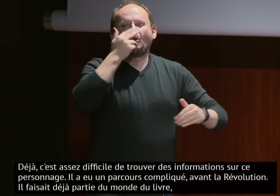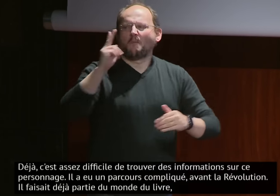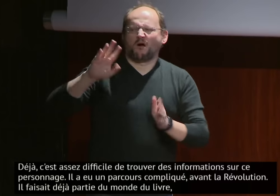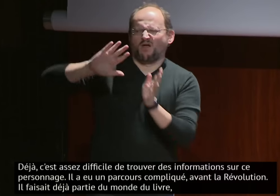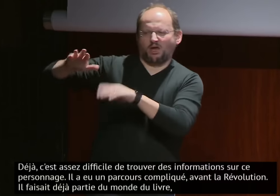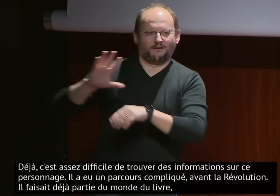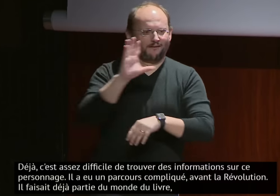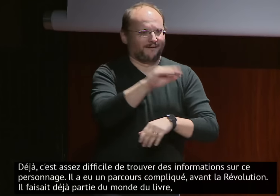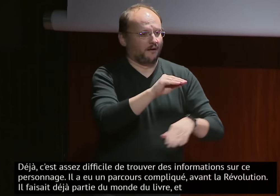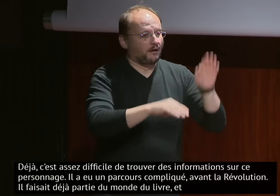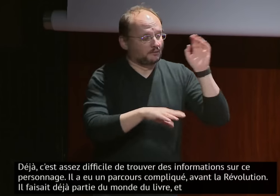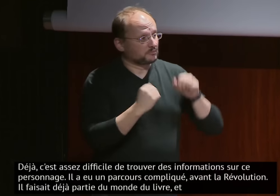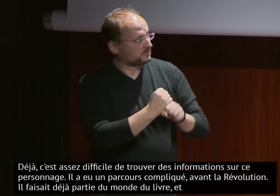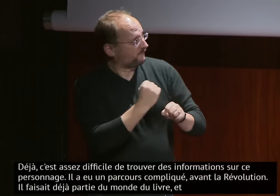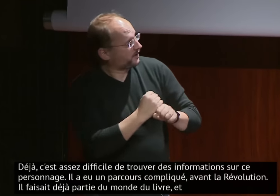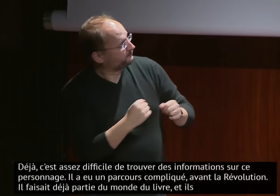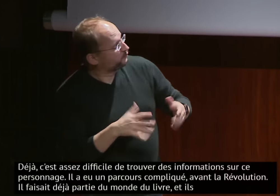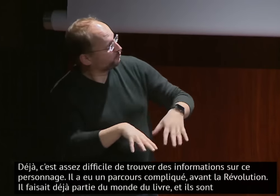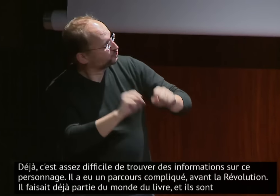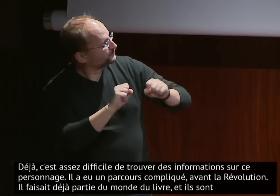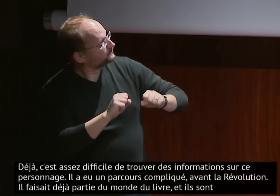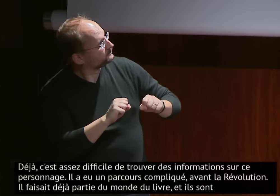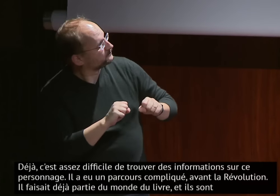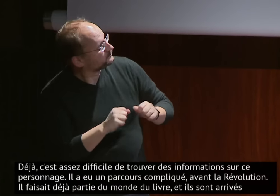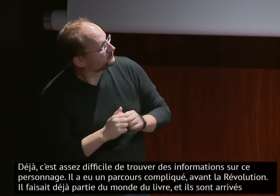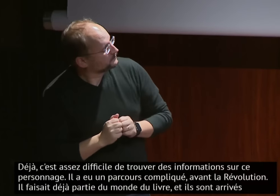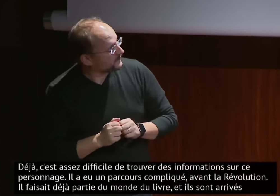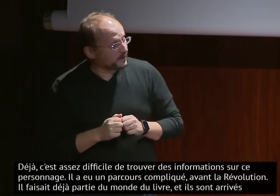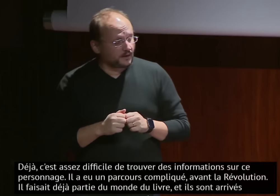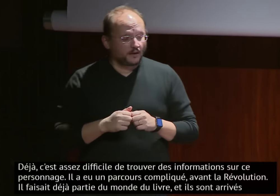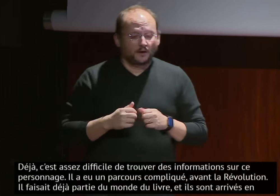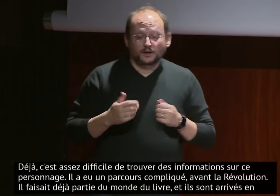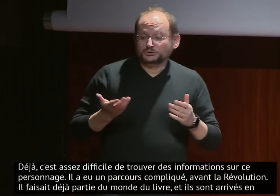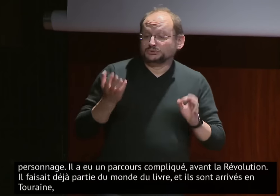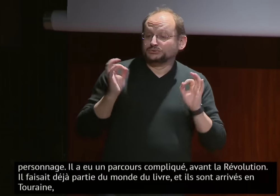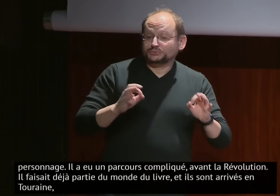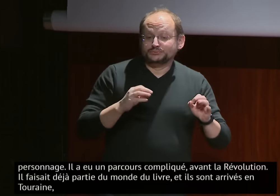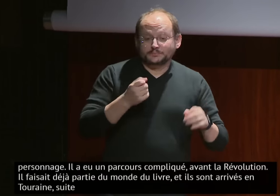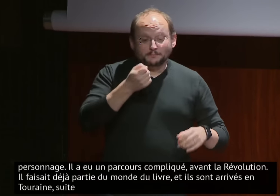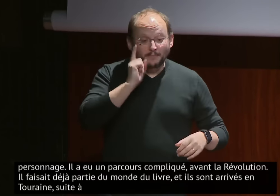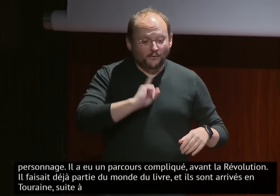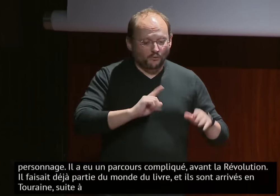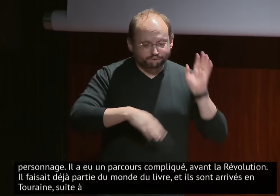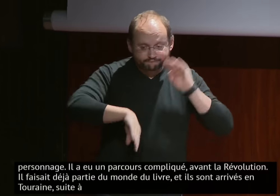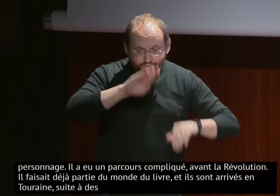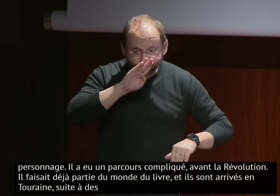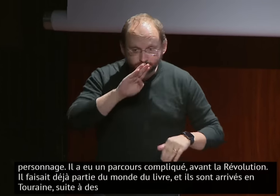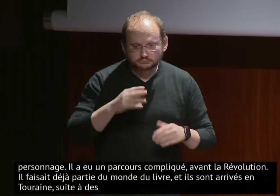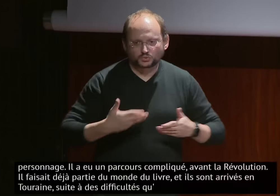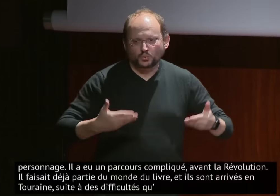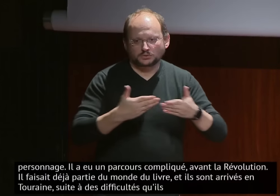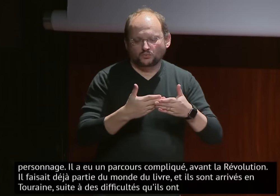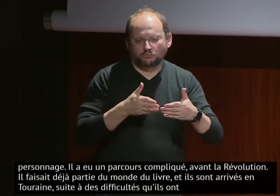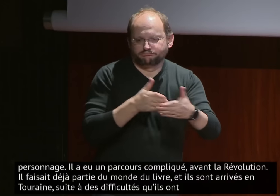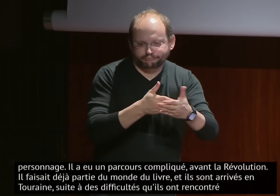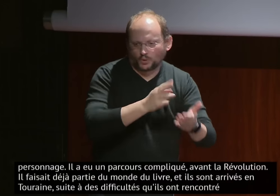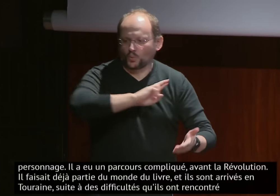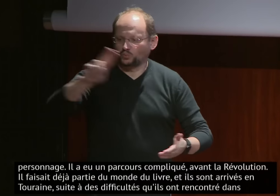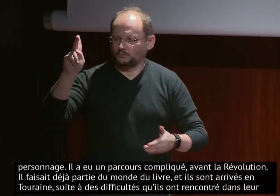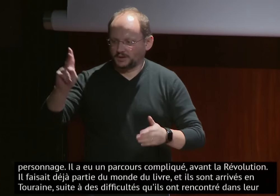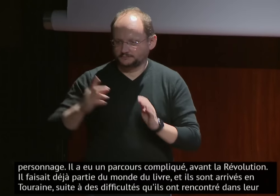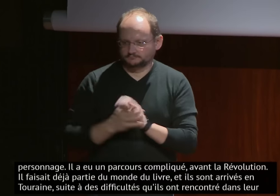en fait, ils sont arrivés en Touraine suite à des difficultés qu'ils ont rencontrées dans leur parcours.